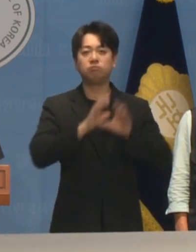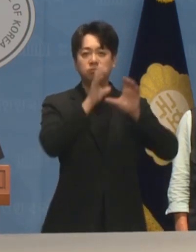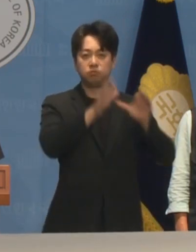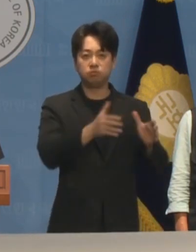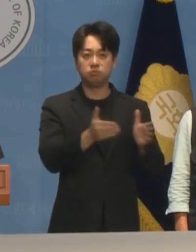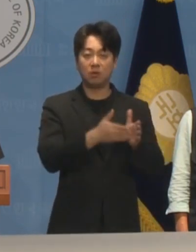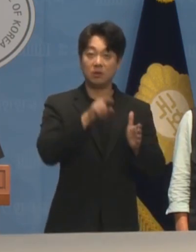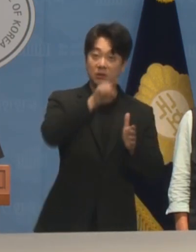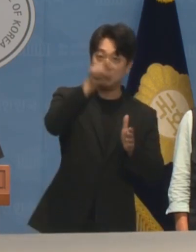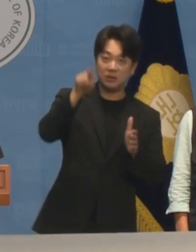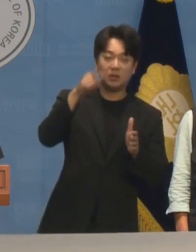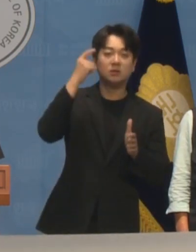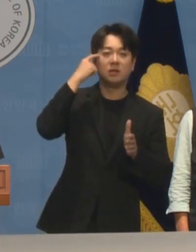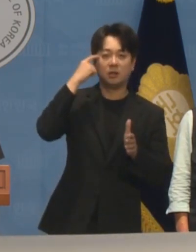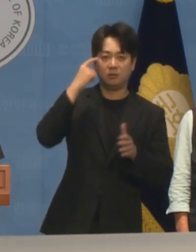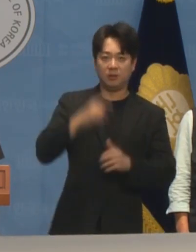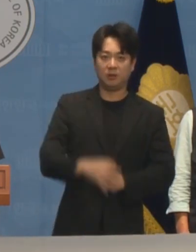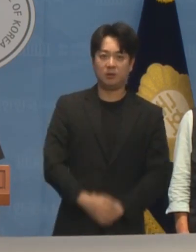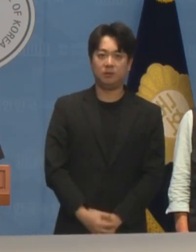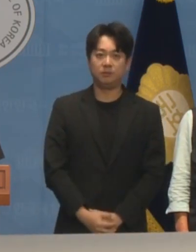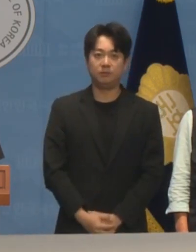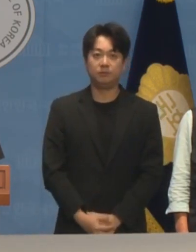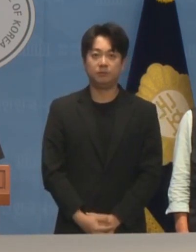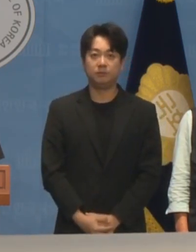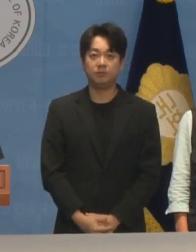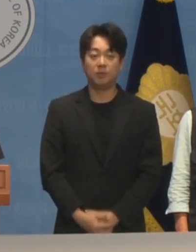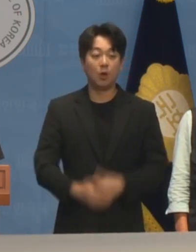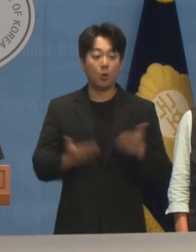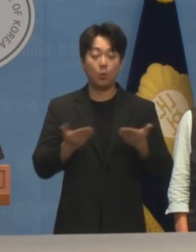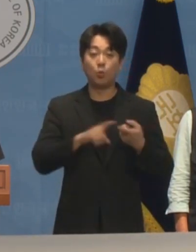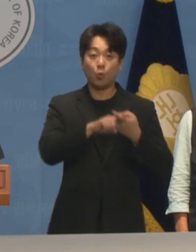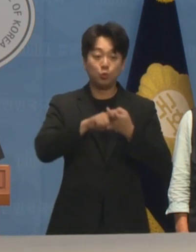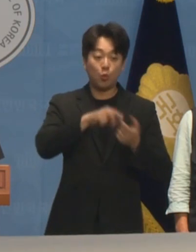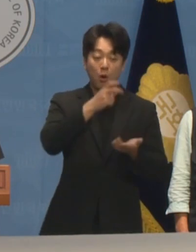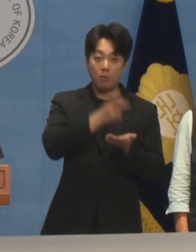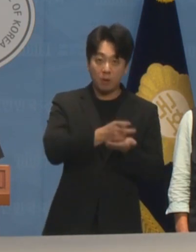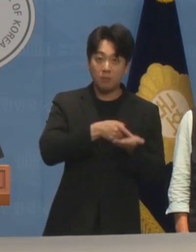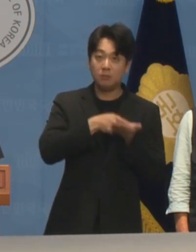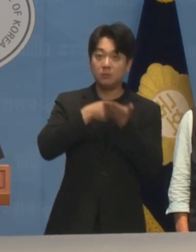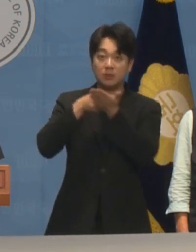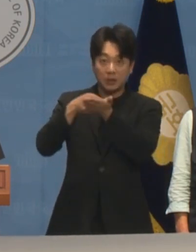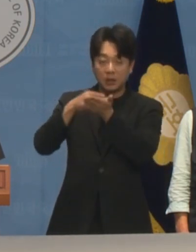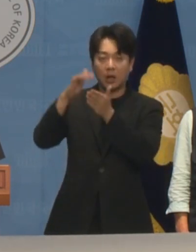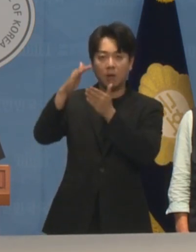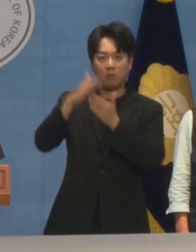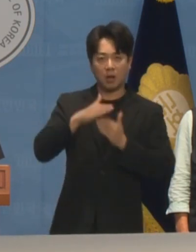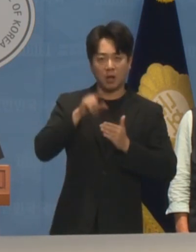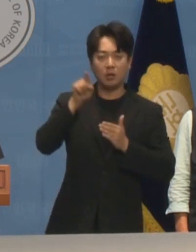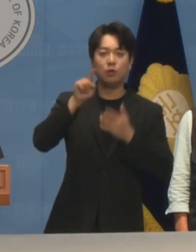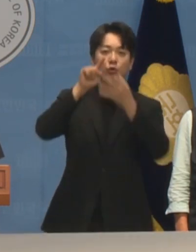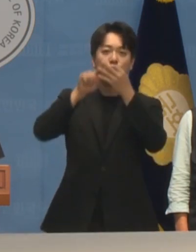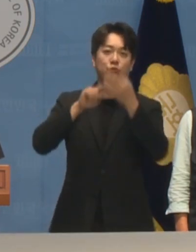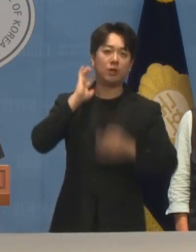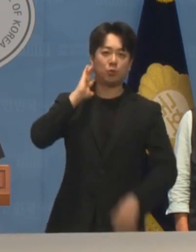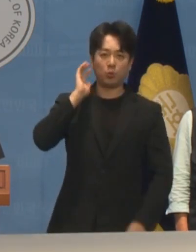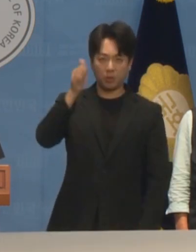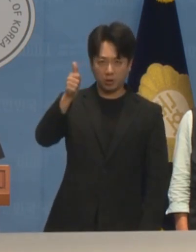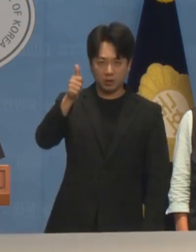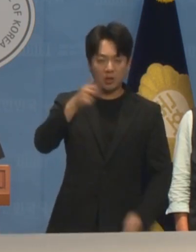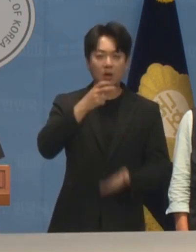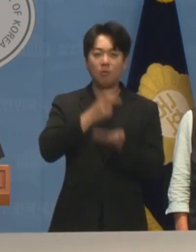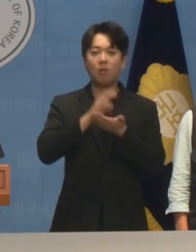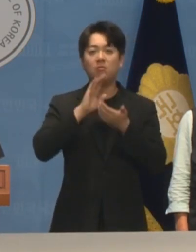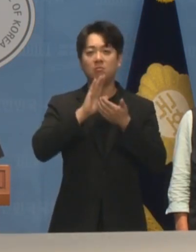자본가들의 논리입니다. 윤석열 정권이 2번이나 노조법 2조를 거부했습니다. 분명히 이것은 노조법 2조를 개정해야